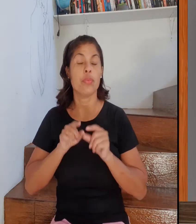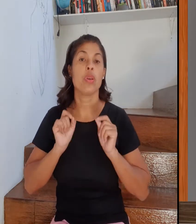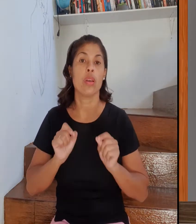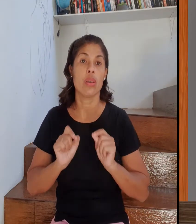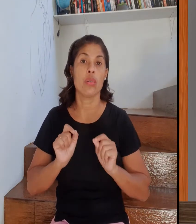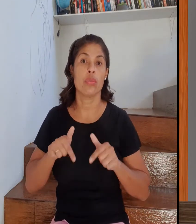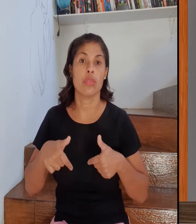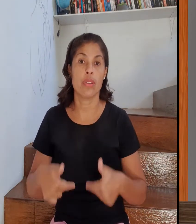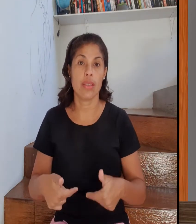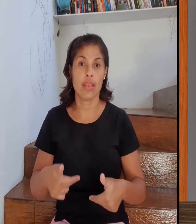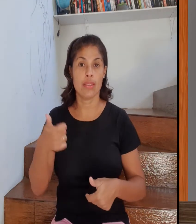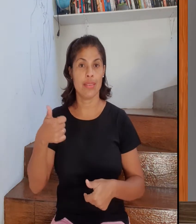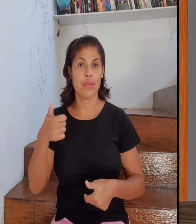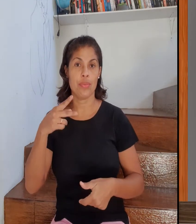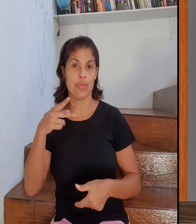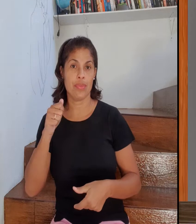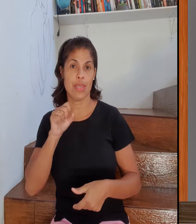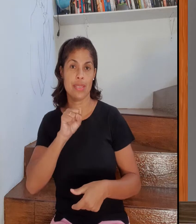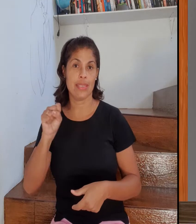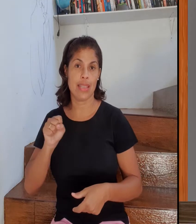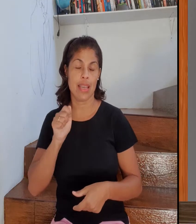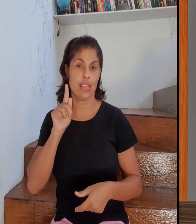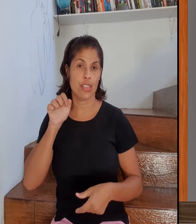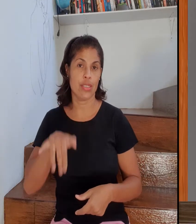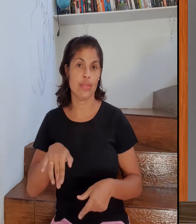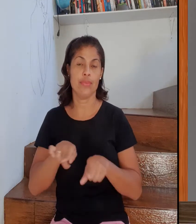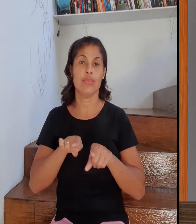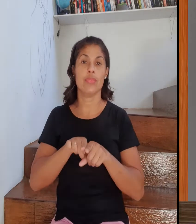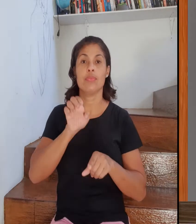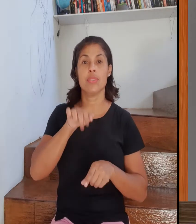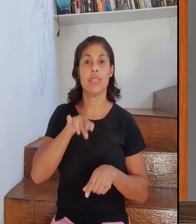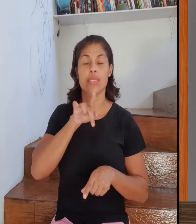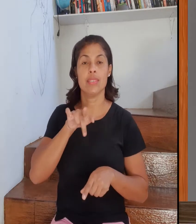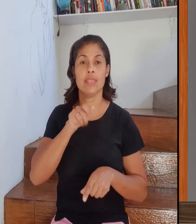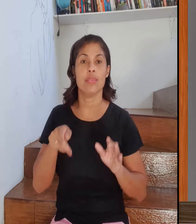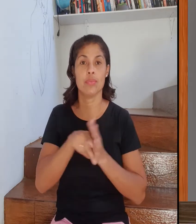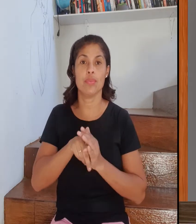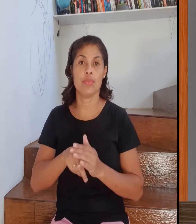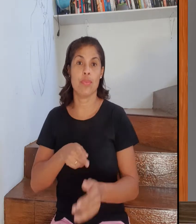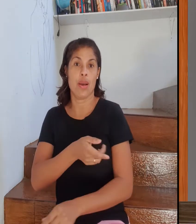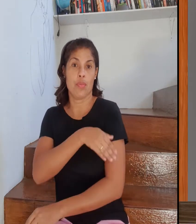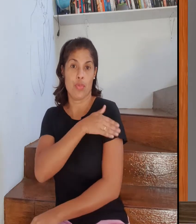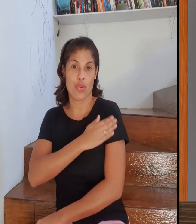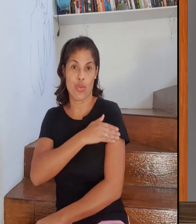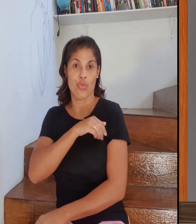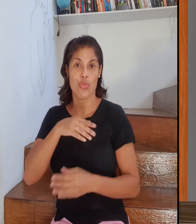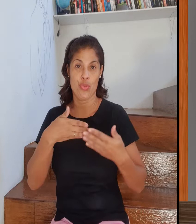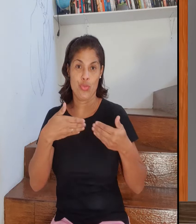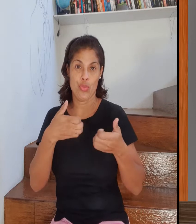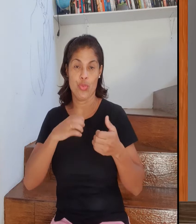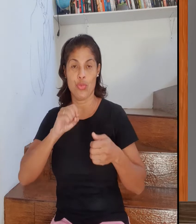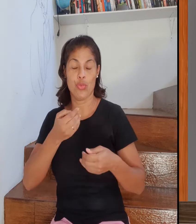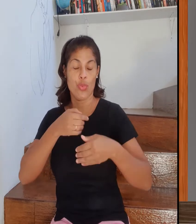considerar o efeito de primeira passagem e ainda enzimas do tecido muscular e subcutâneo que